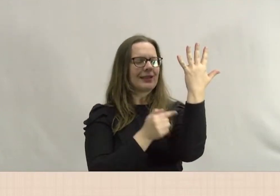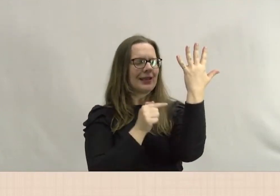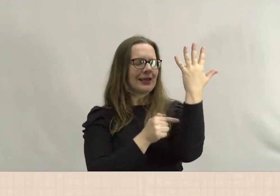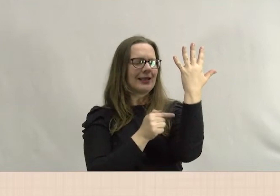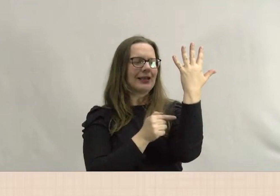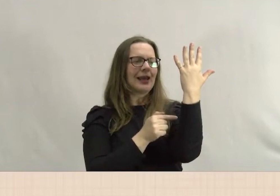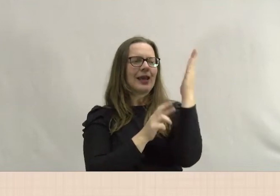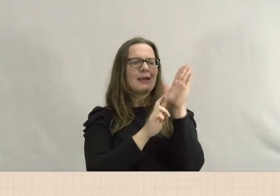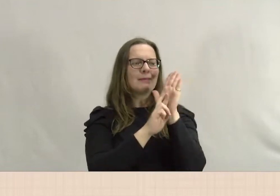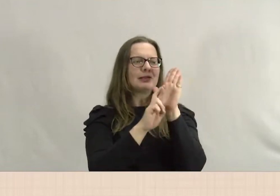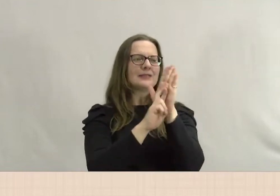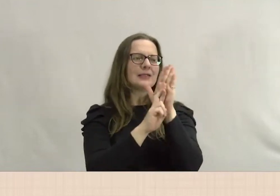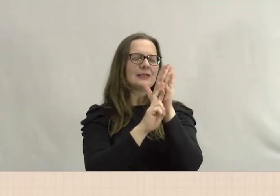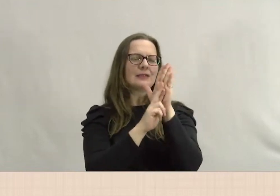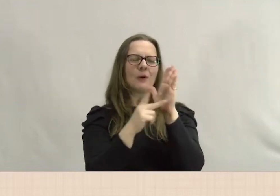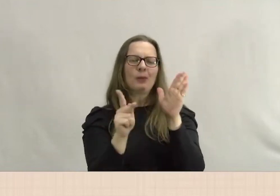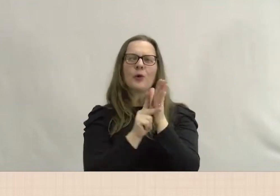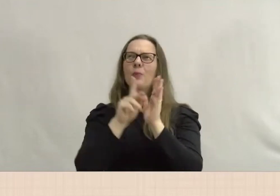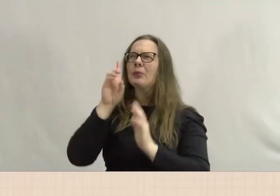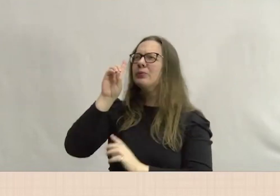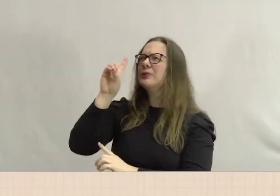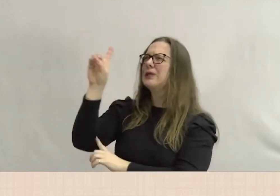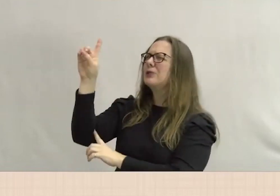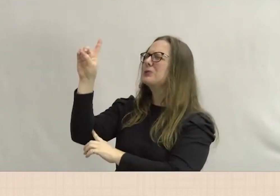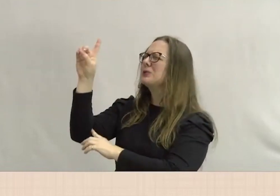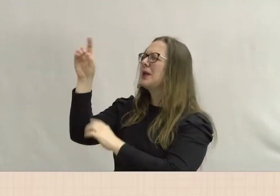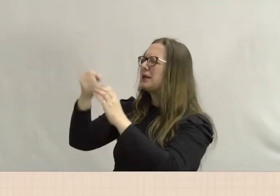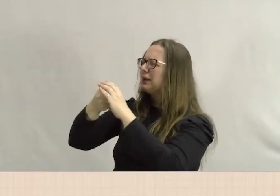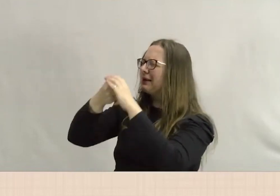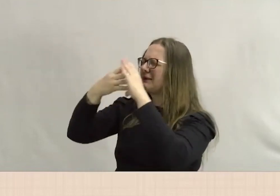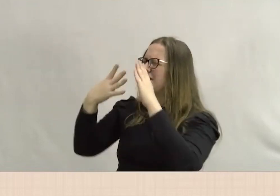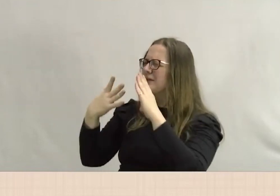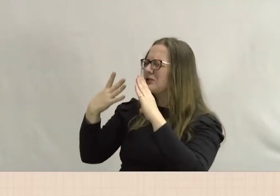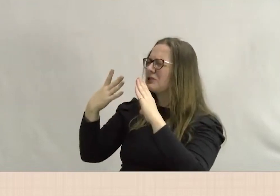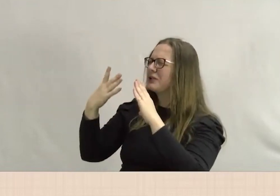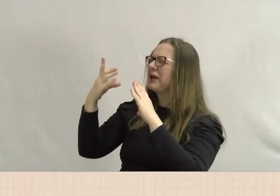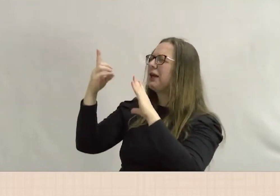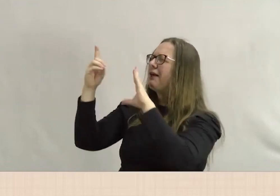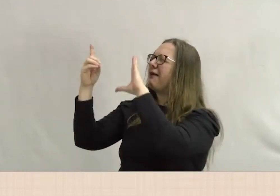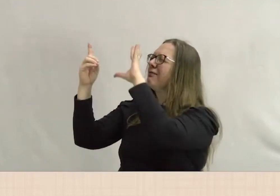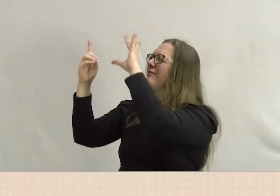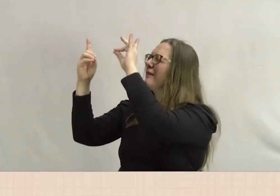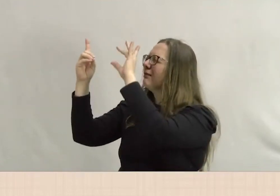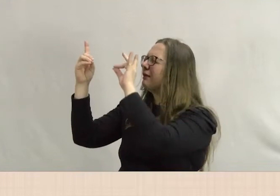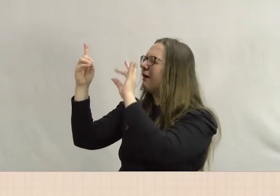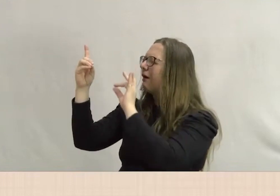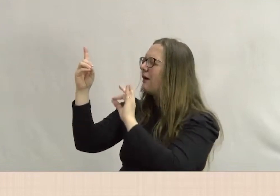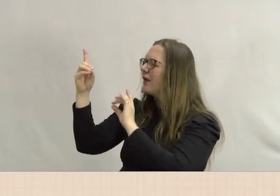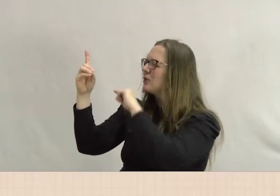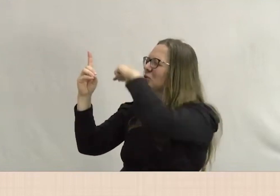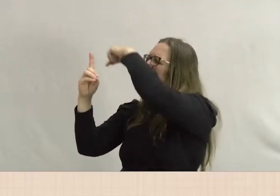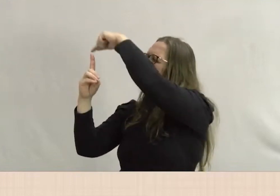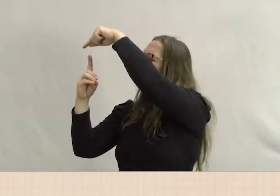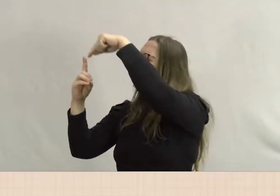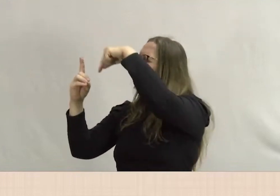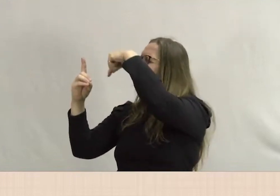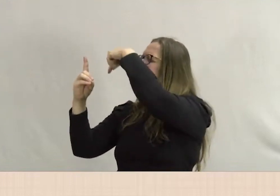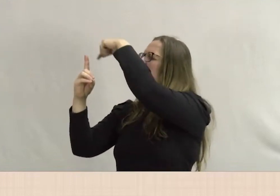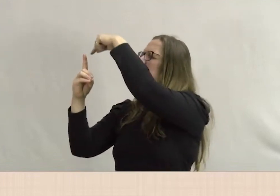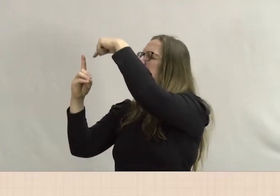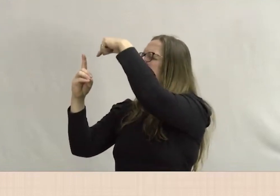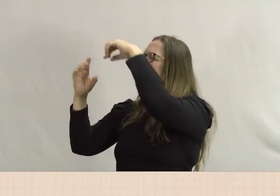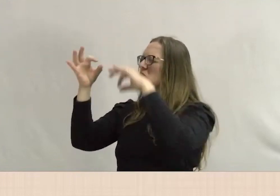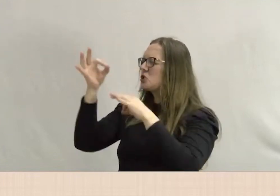vai nos suprindo com tudo o que Ele é: a sua santidade, a sua